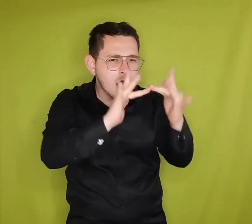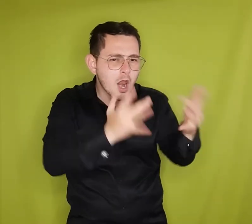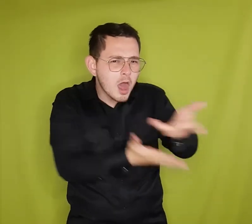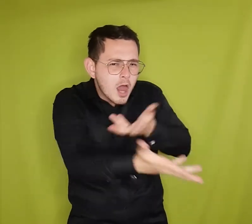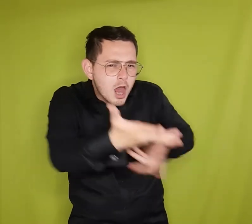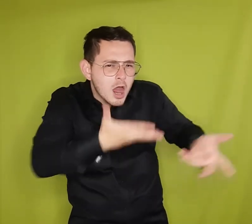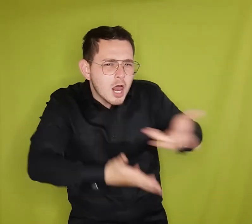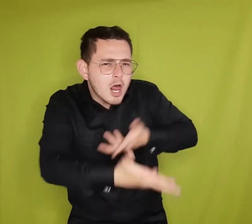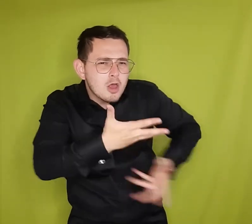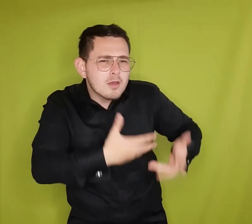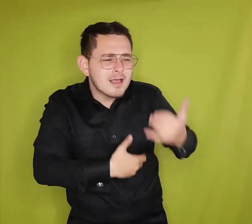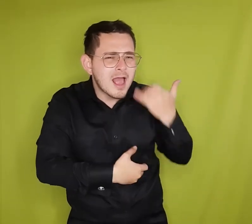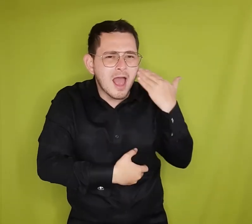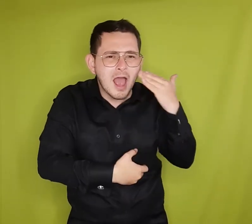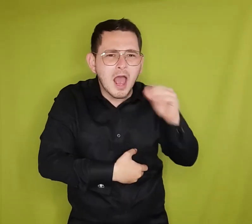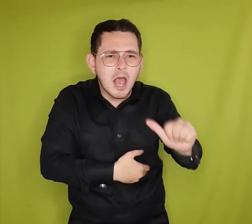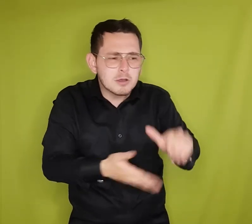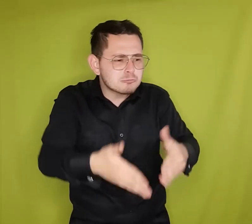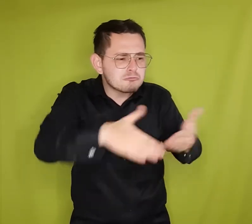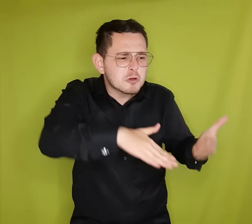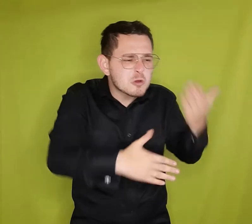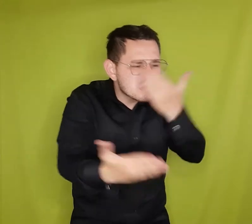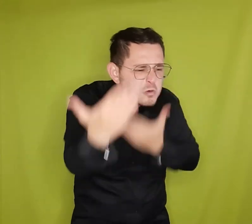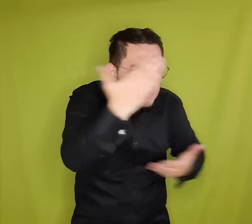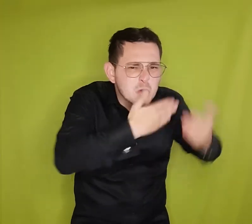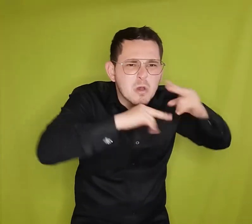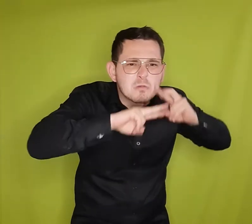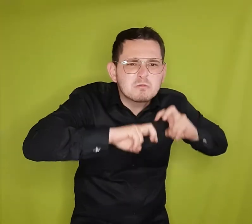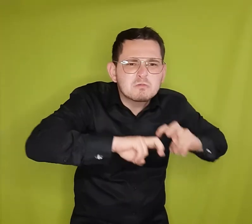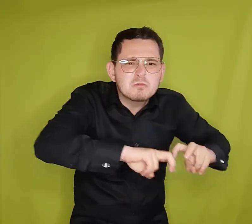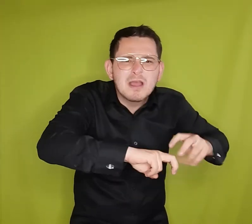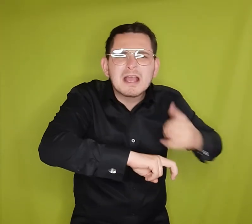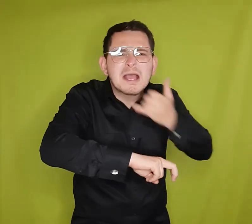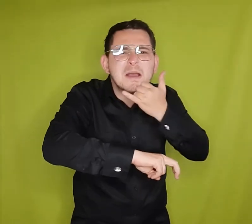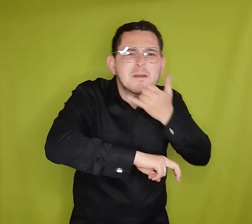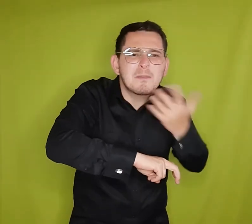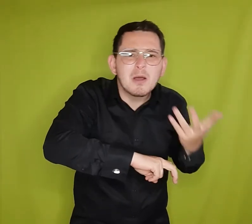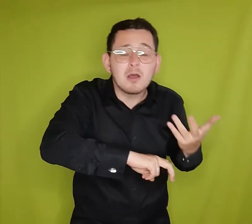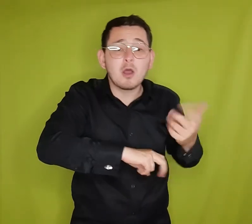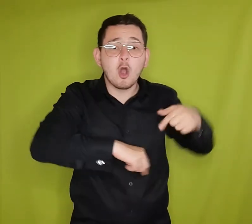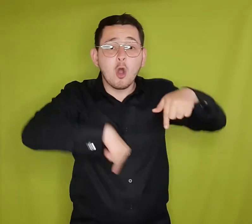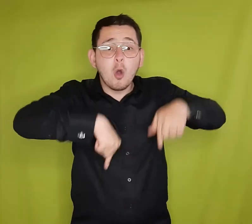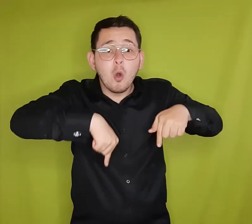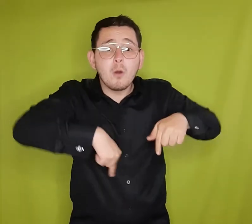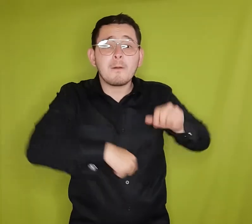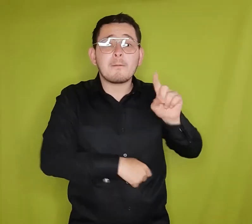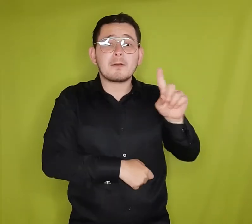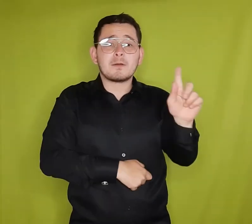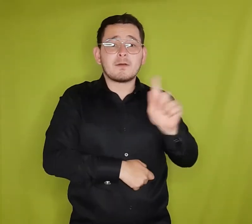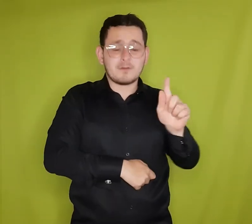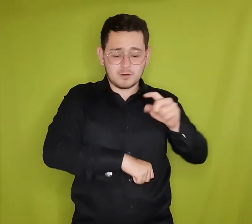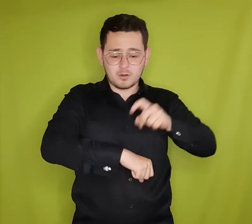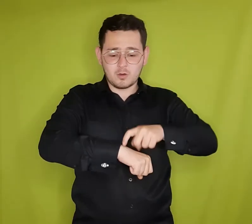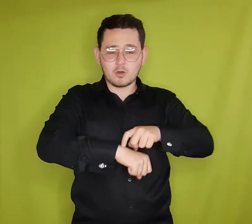menor durante las horas de la tarde del día de hoy, primero de febrero. A partir de las dos y media de la tarde,